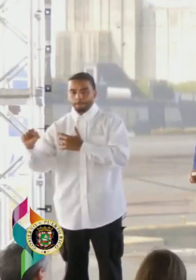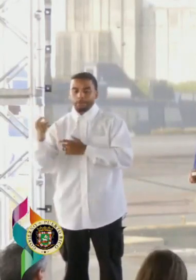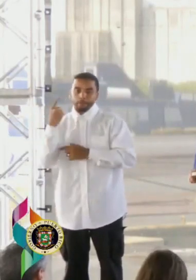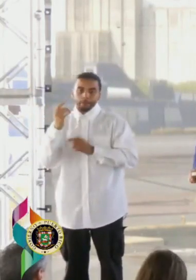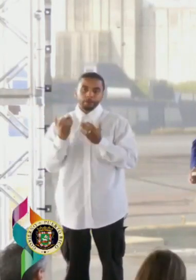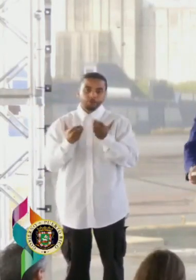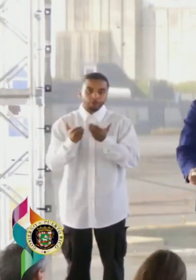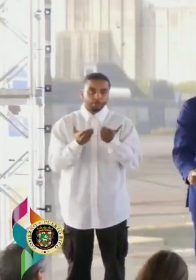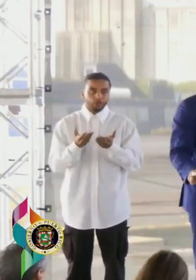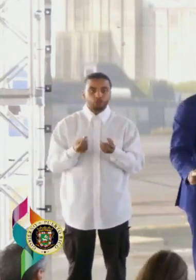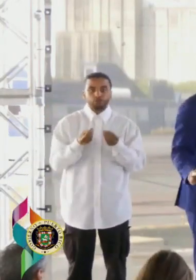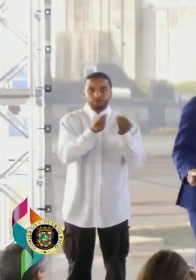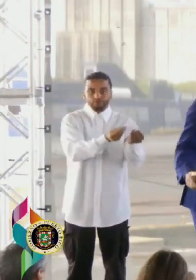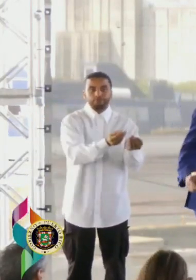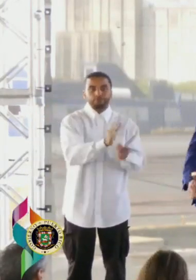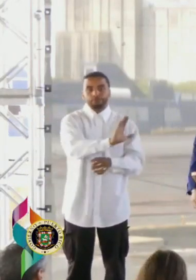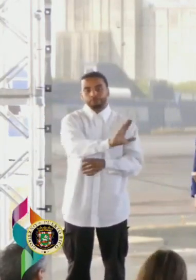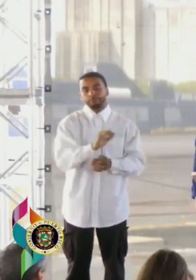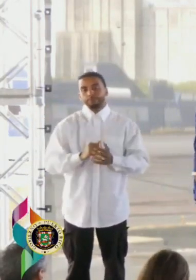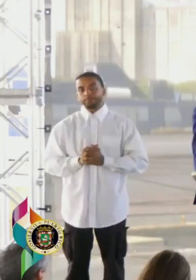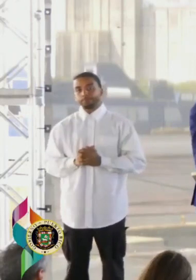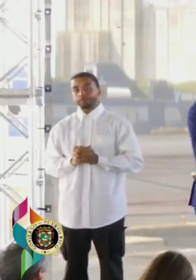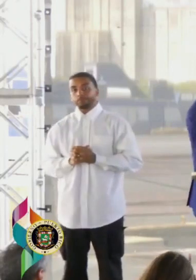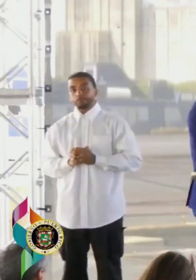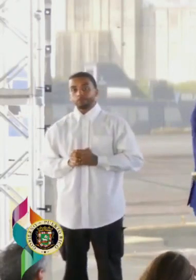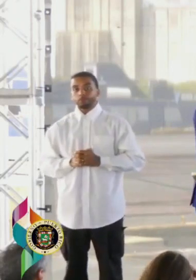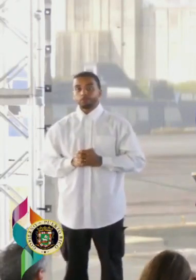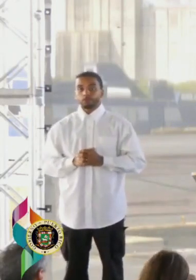la ciudadanía primera